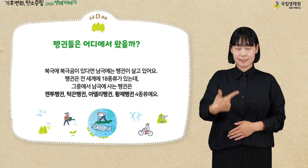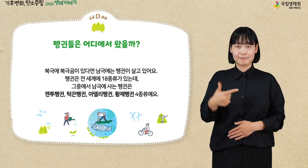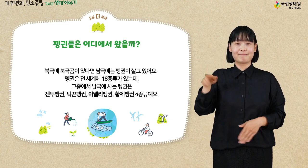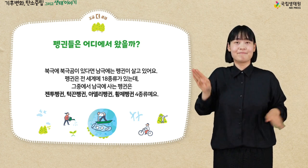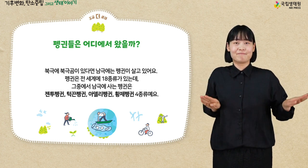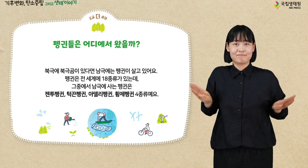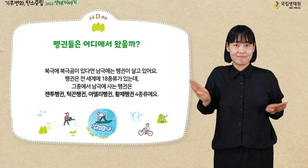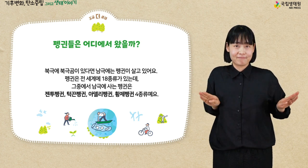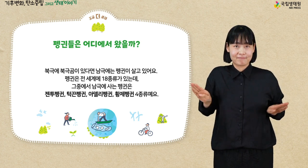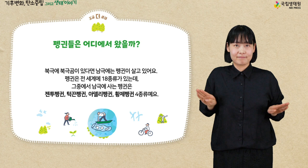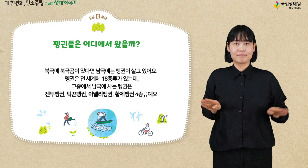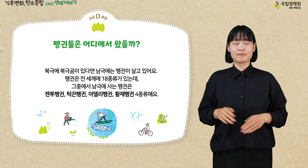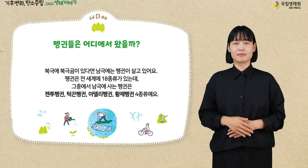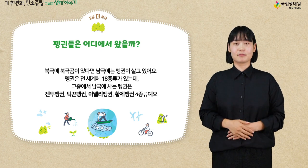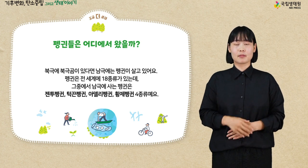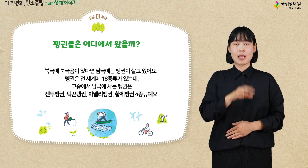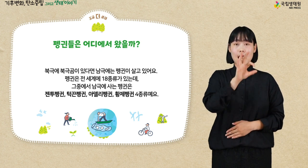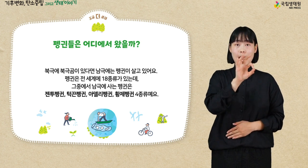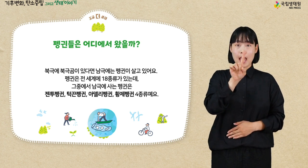턱근 펭귄,